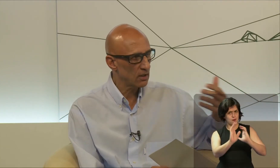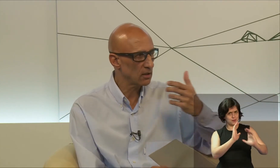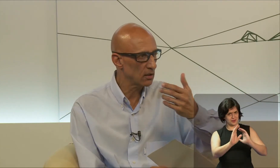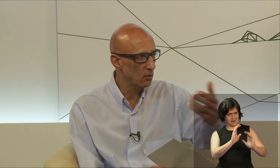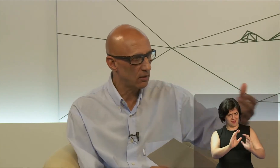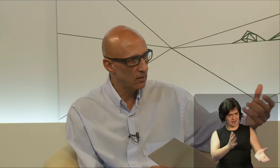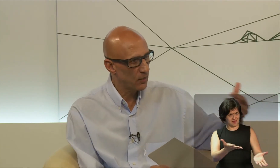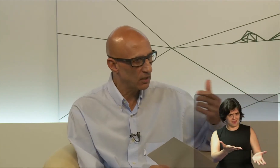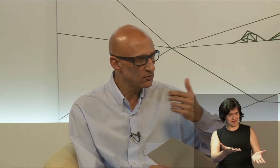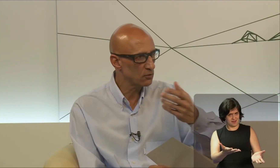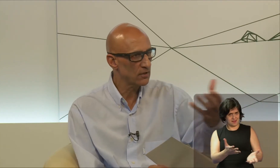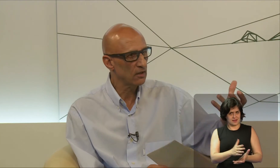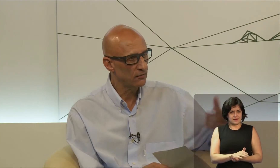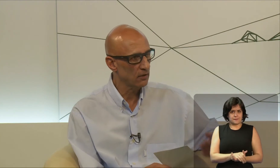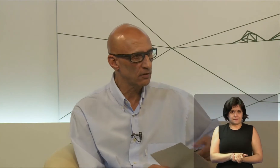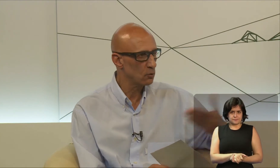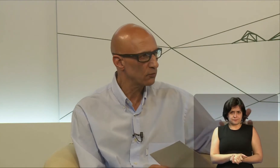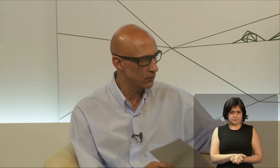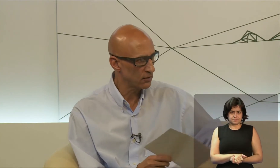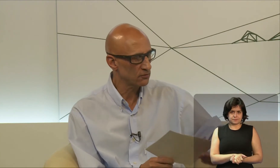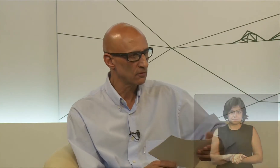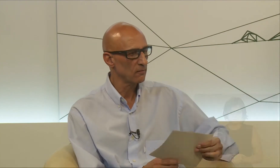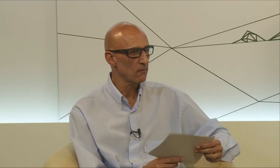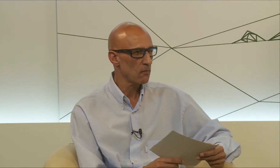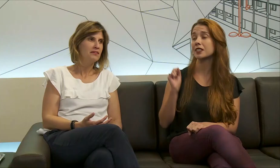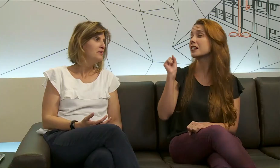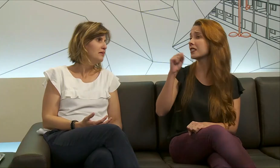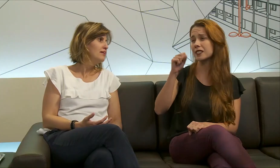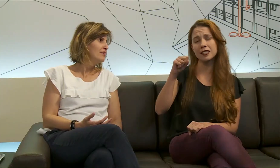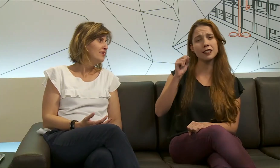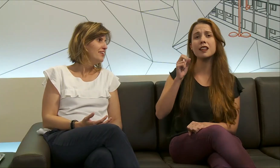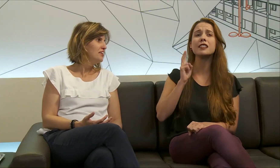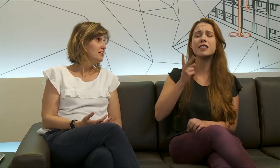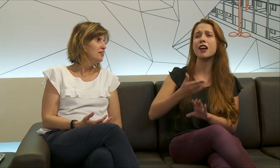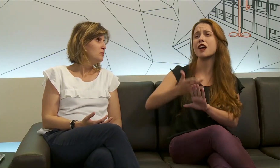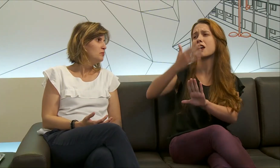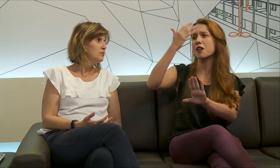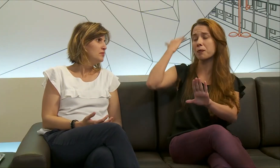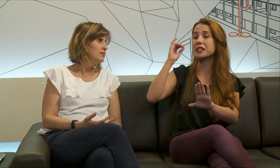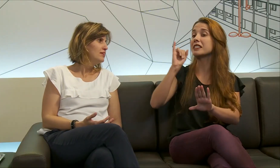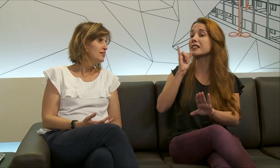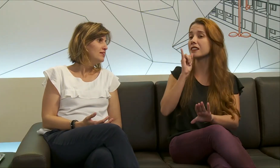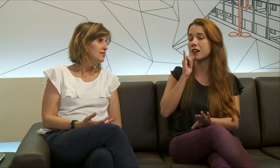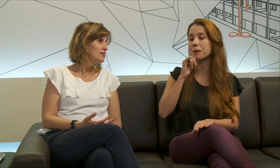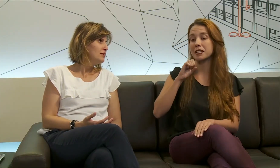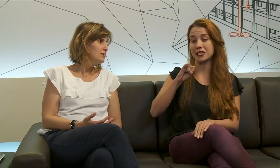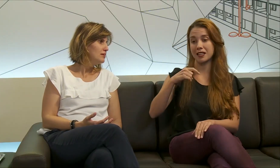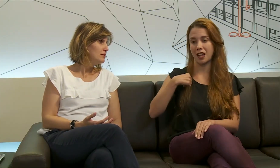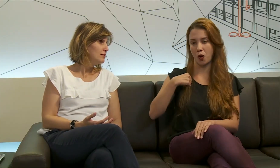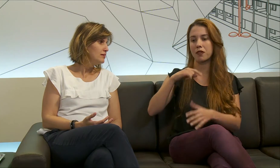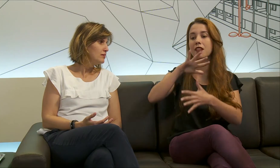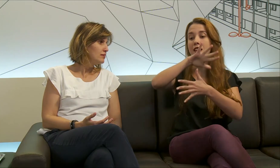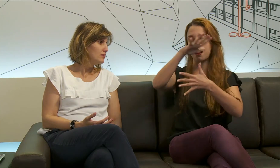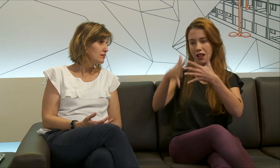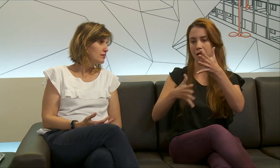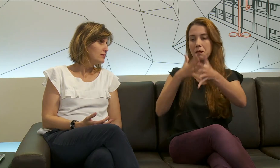consegue entender o outro, é isso? Na realidade, sim, mas se eu, que